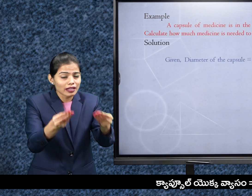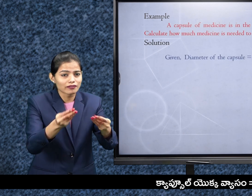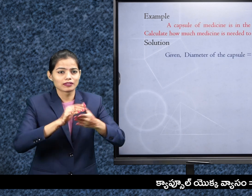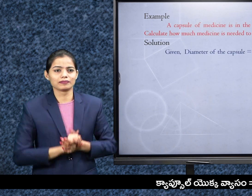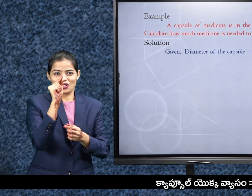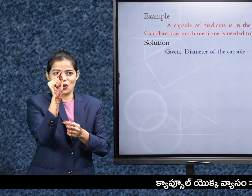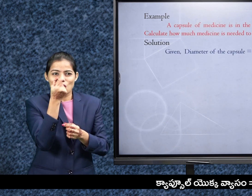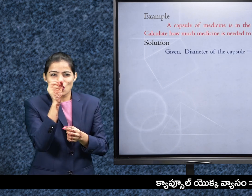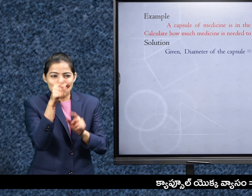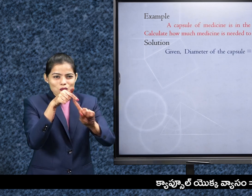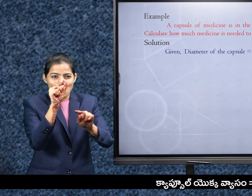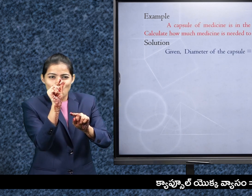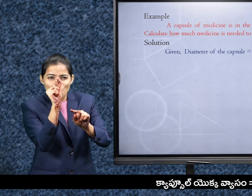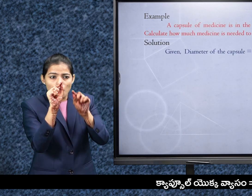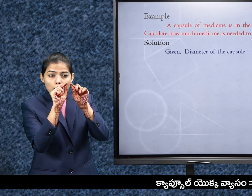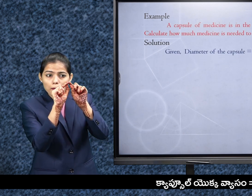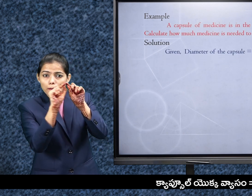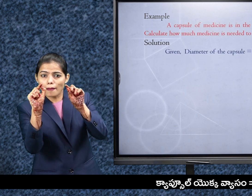క్యాప్సూల్ యొక్క వ్యాసం 42 mm.